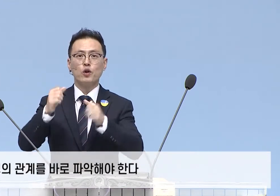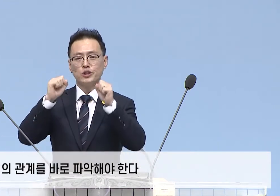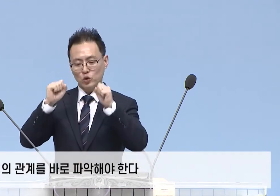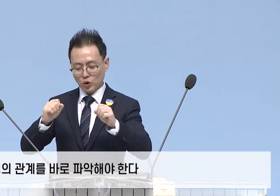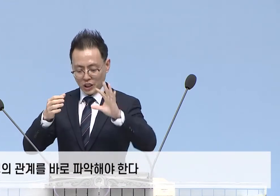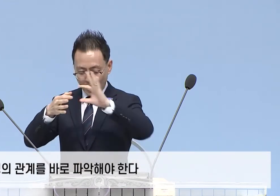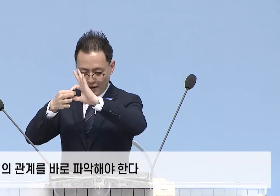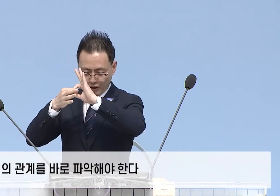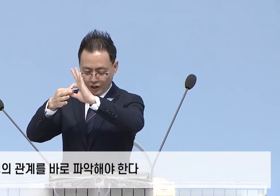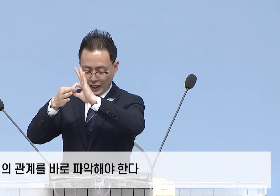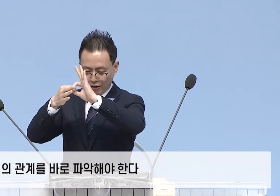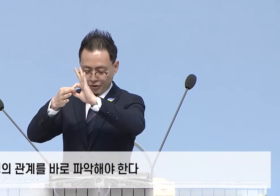소명은 존재와 관계가 있고요,